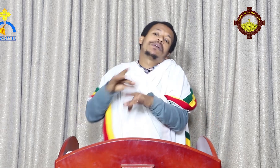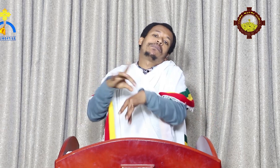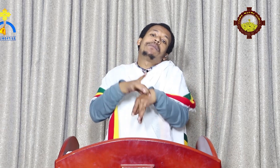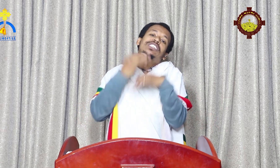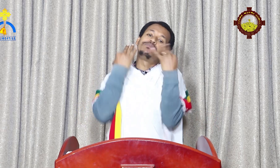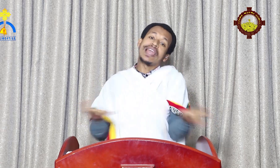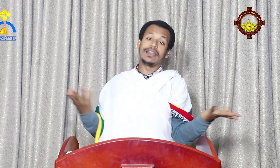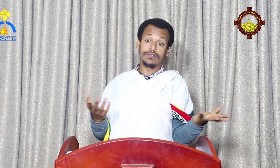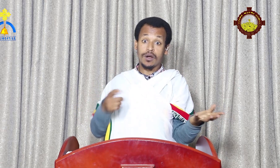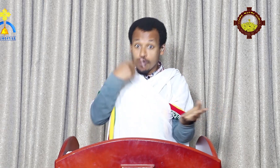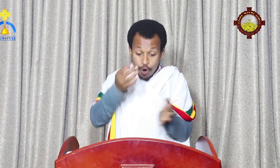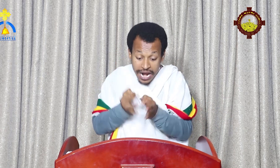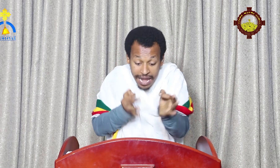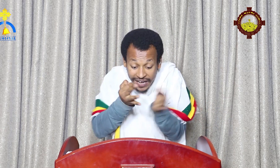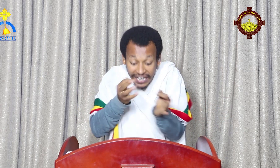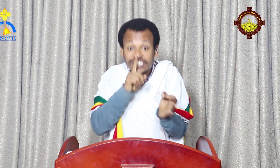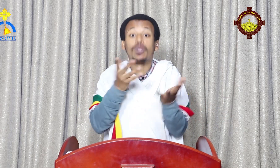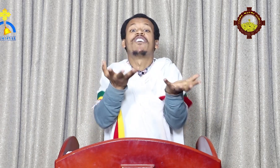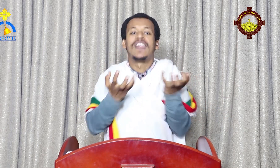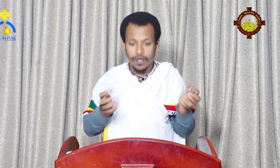አልነበረም በምድርም የለም ብሎ ለመክለስ ነው የተፈለቀው።